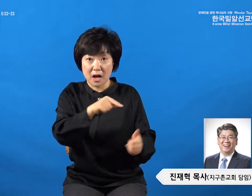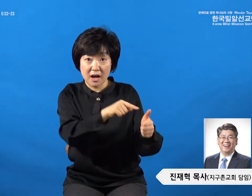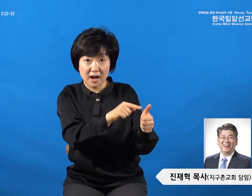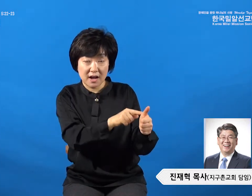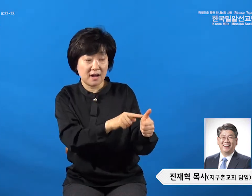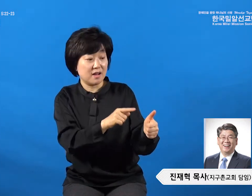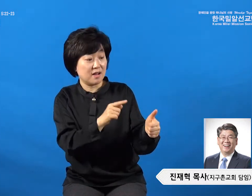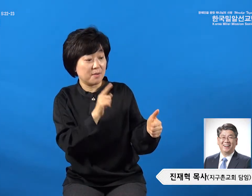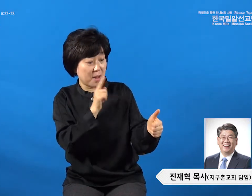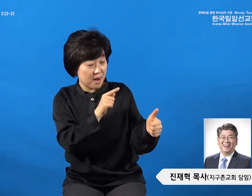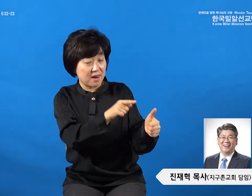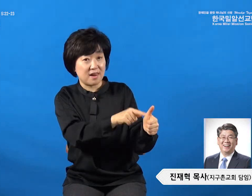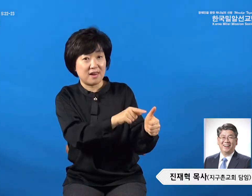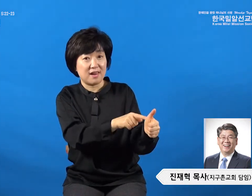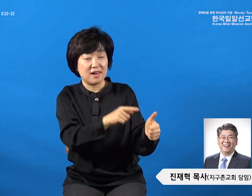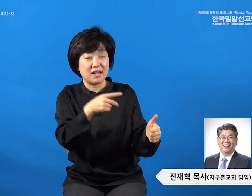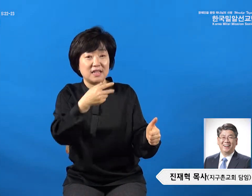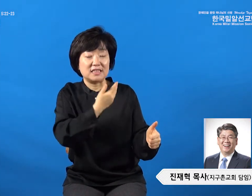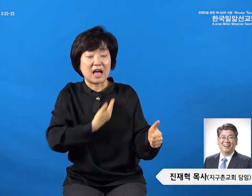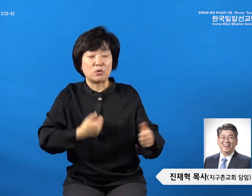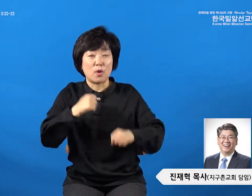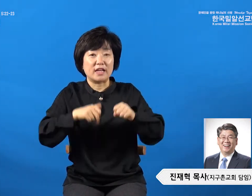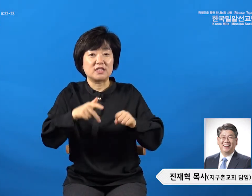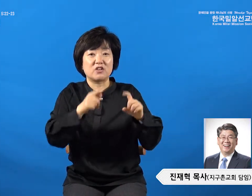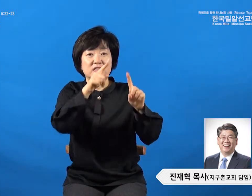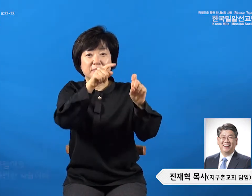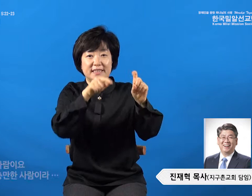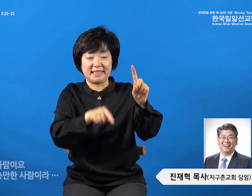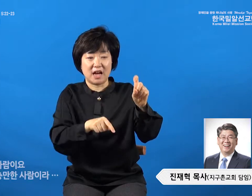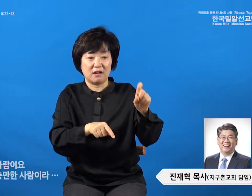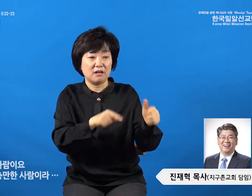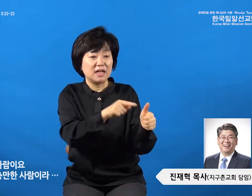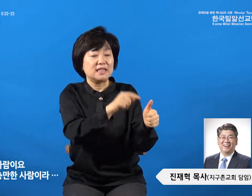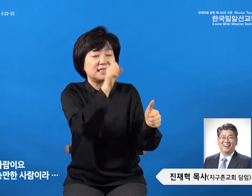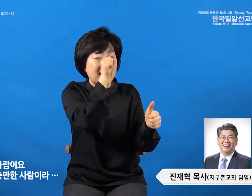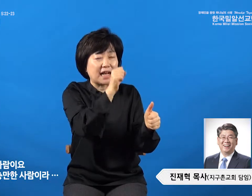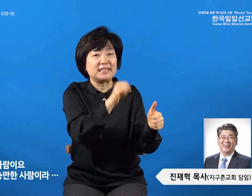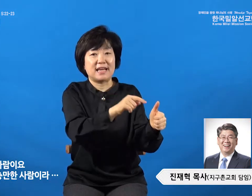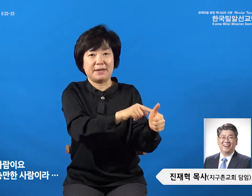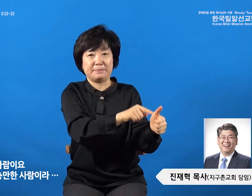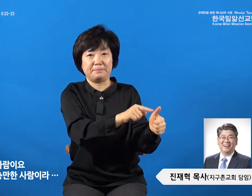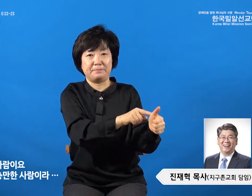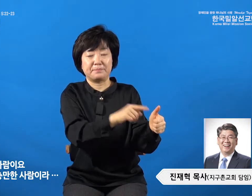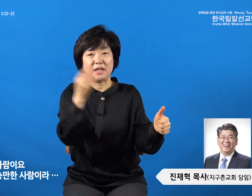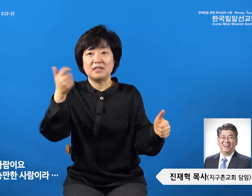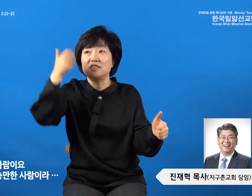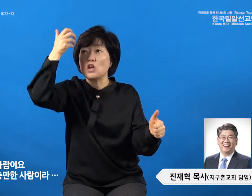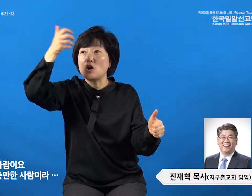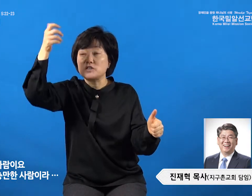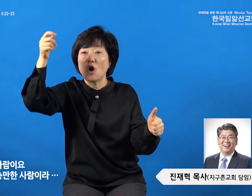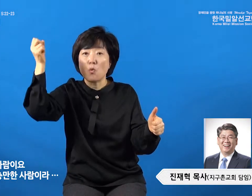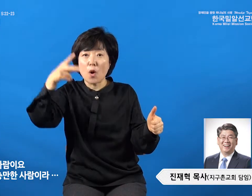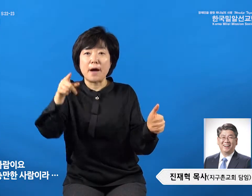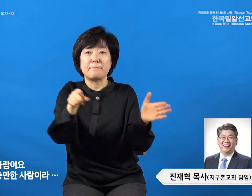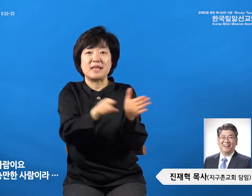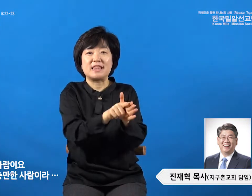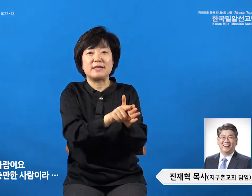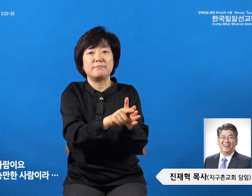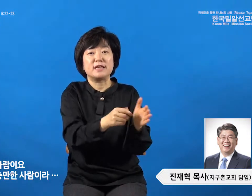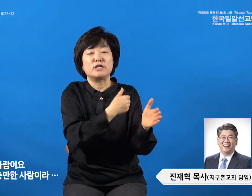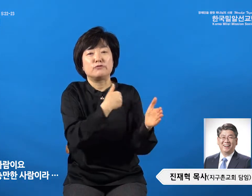향해서 이렇게 이야기합니다. 사도행전 11장, 바나바는 착한 사람이요 성령과